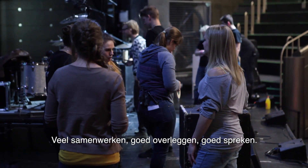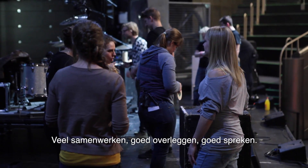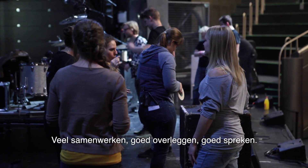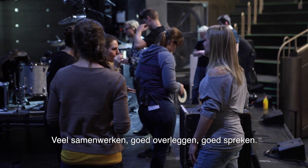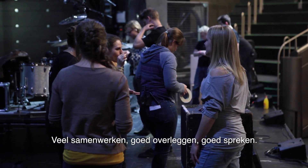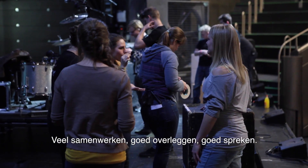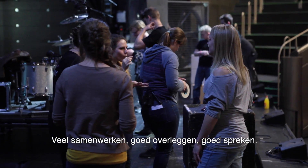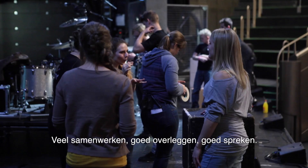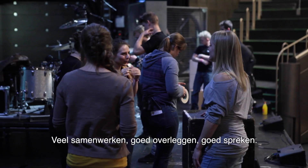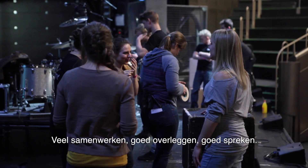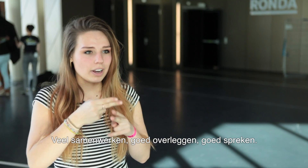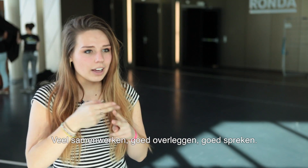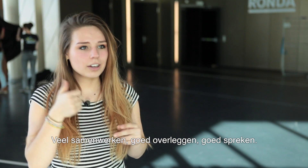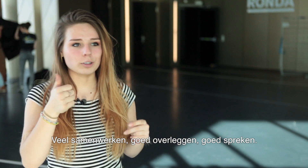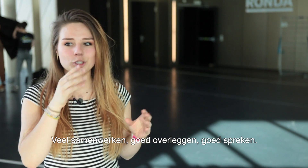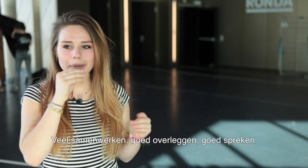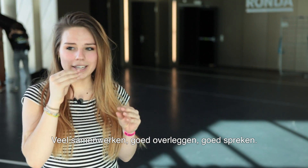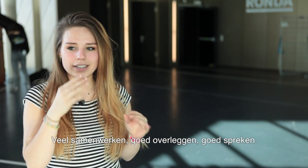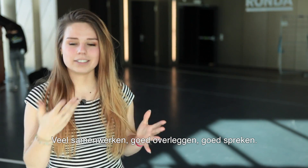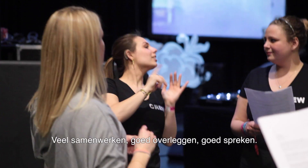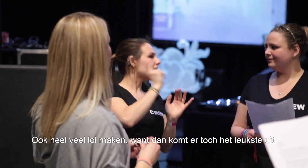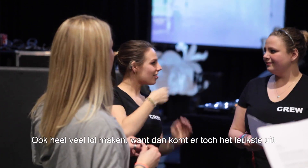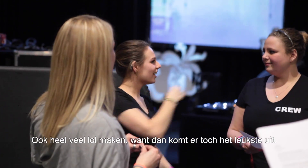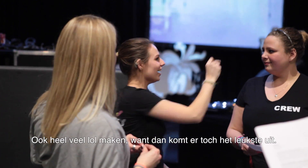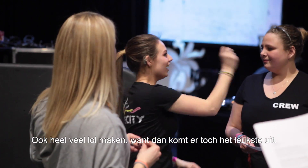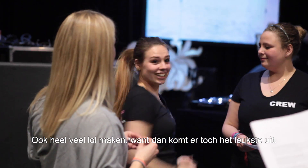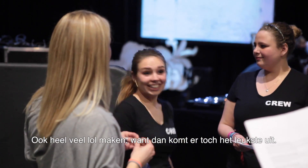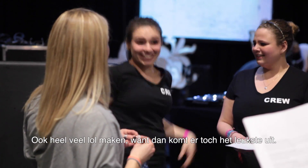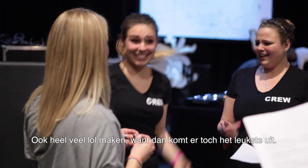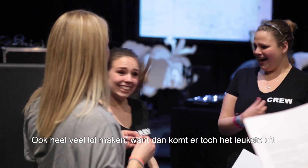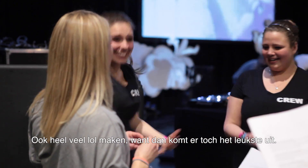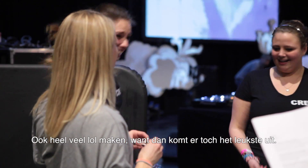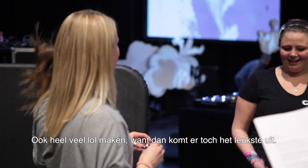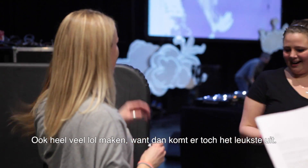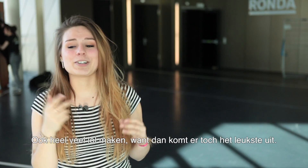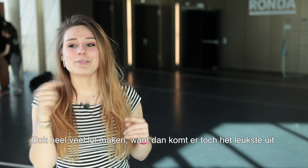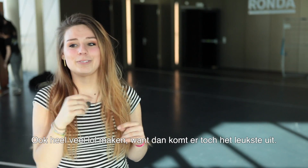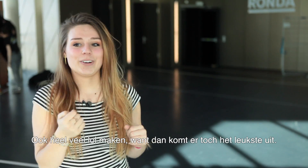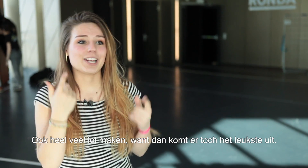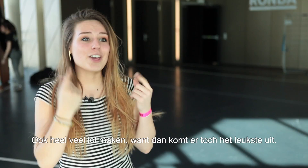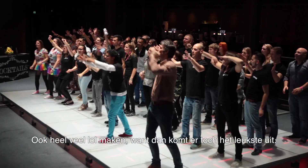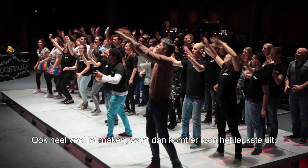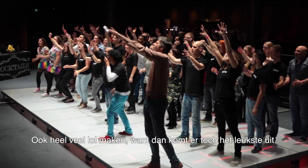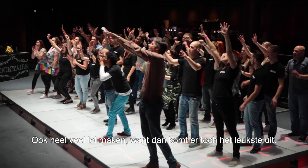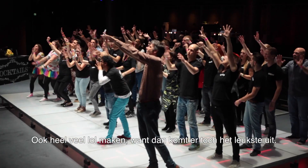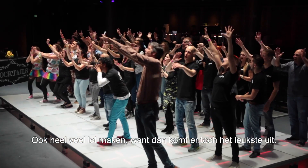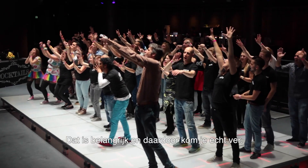Samenwerken, goed overleggen, goed spreken, ook heel veel lol maken, want dan komt toch het leukste uit. Dat